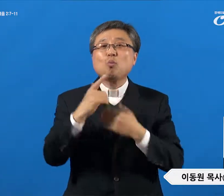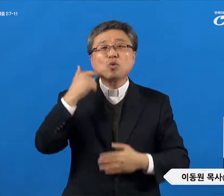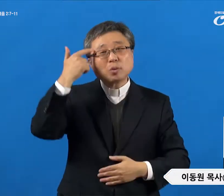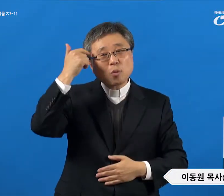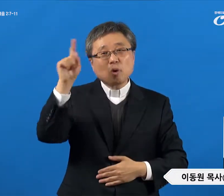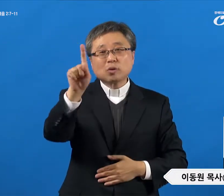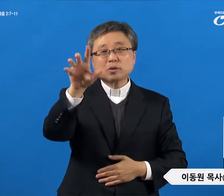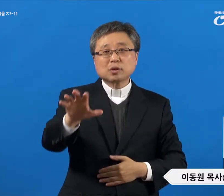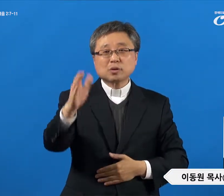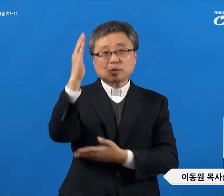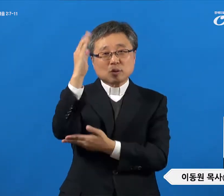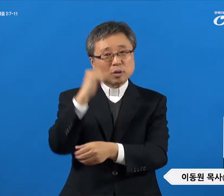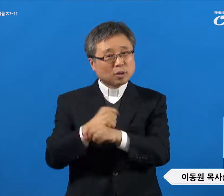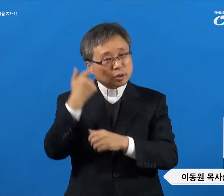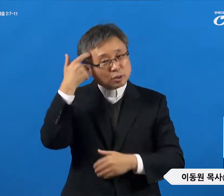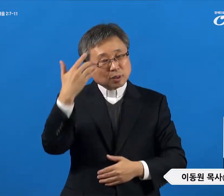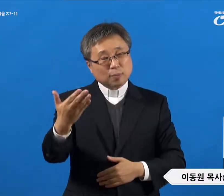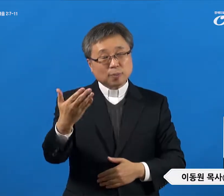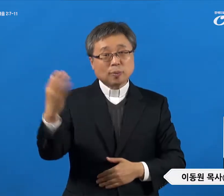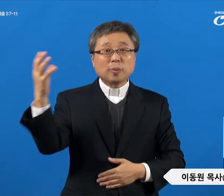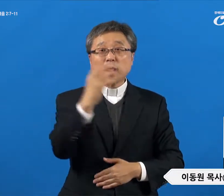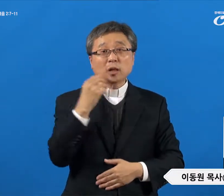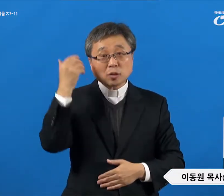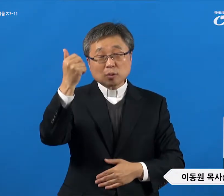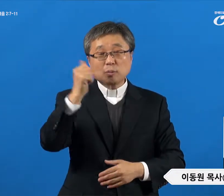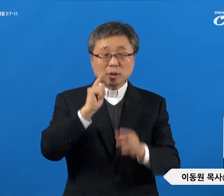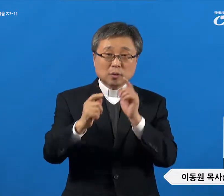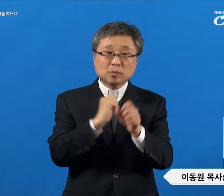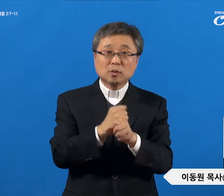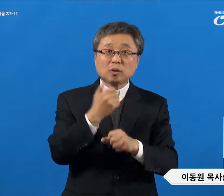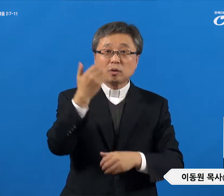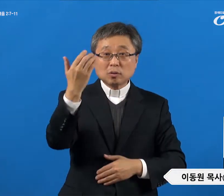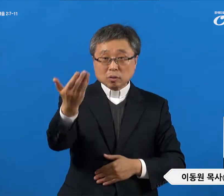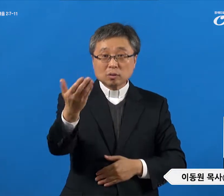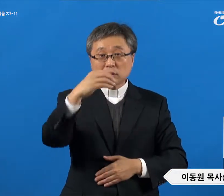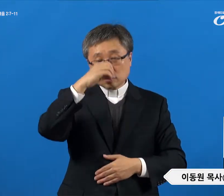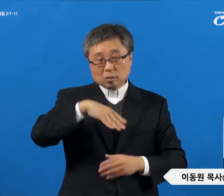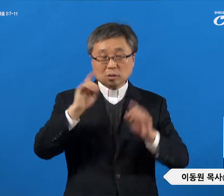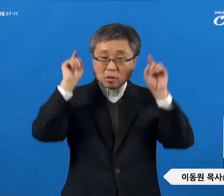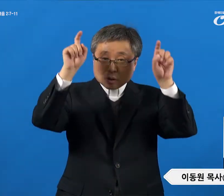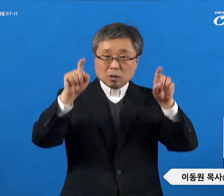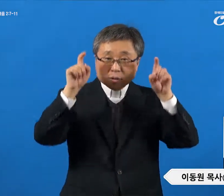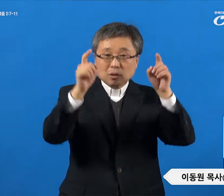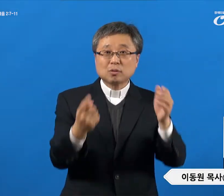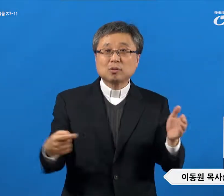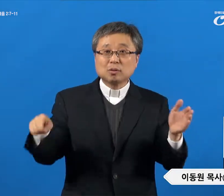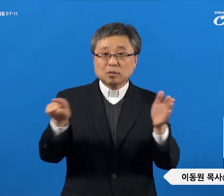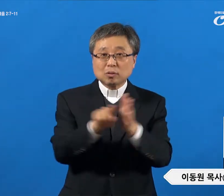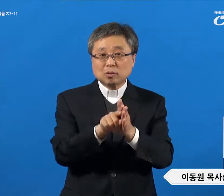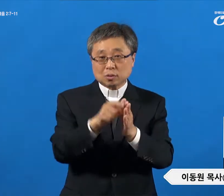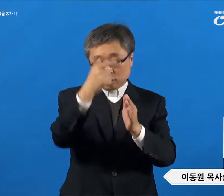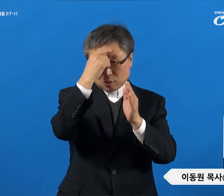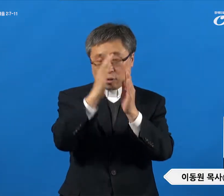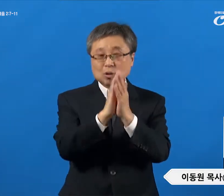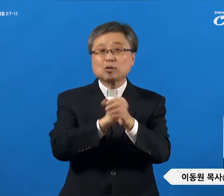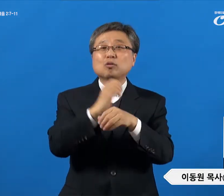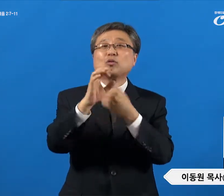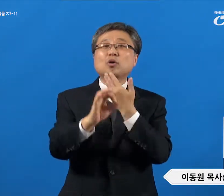근데 성령님이 그러시더래요. 넌 그냥 양들을 위해서 중보기도 하면 되잖아. 그냥. 예. 목자들이 잘하도록